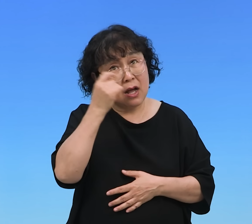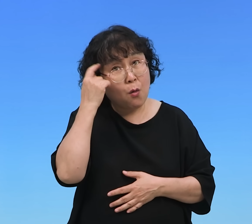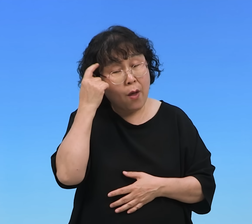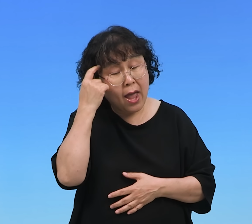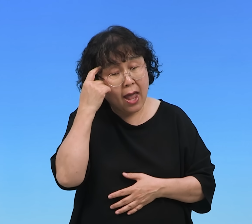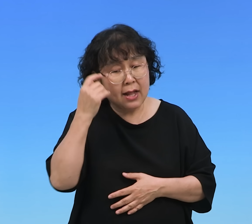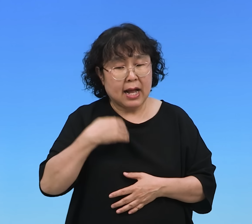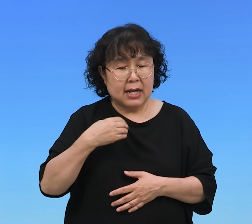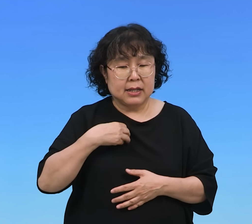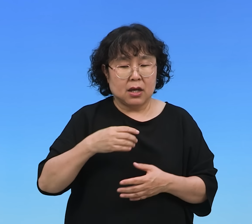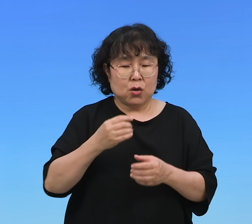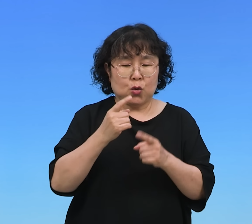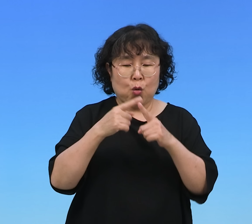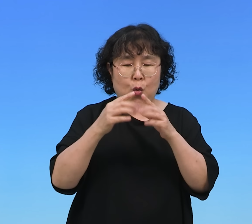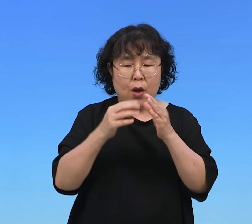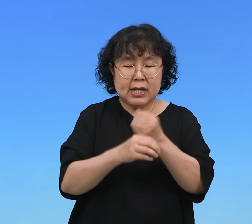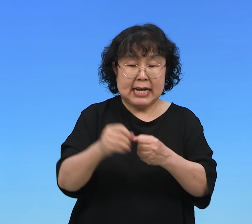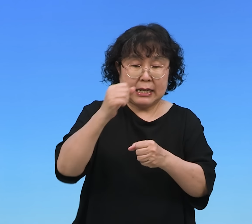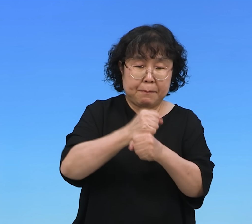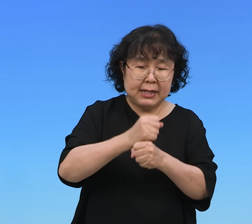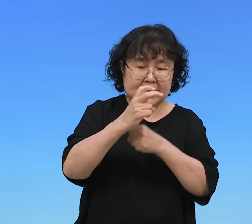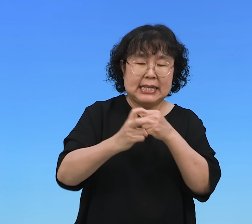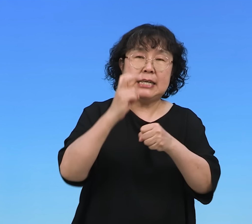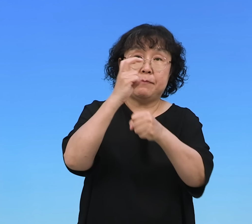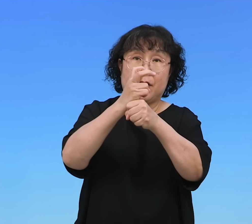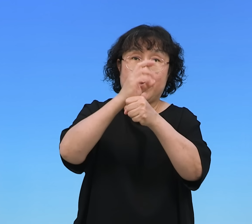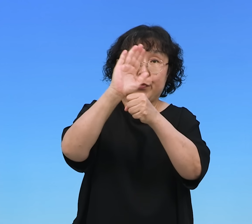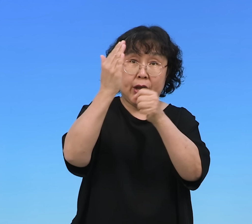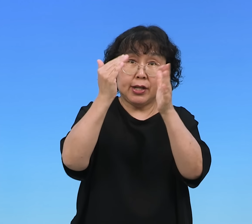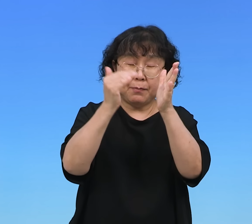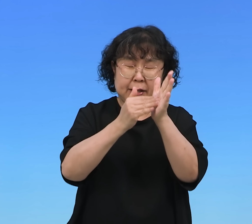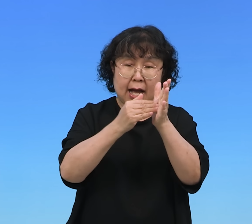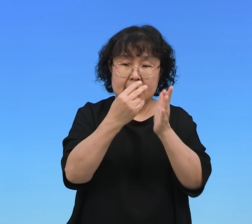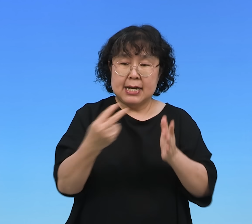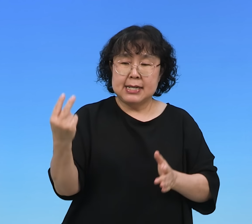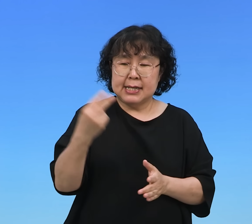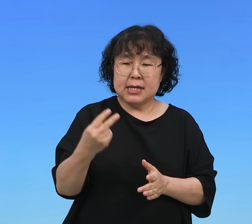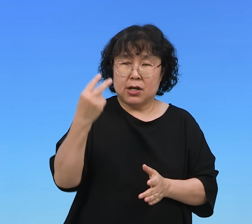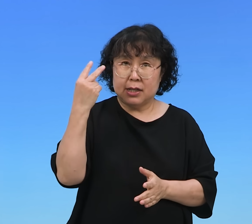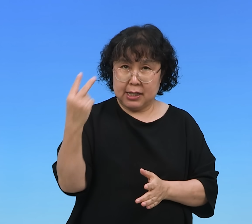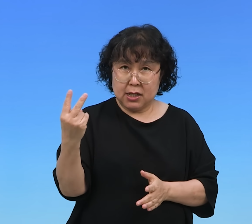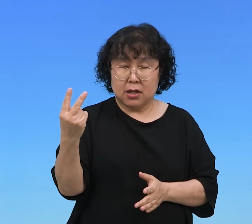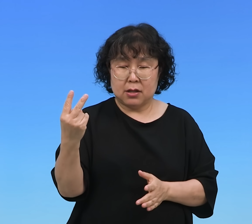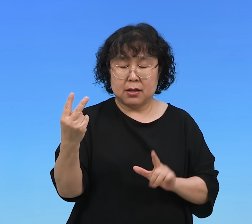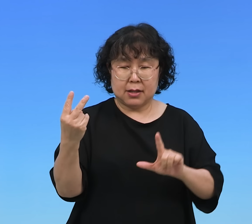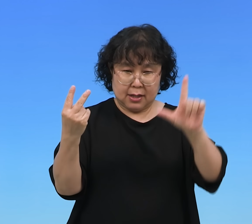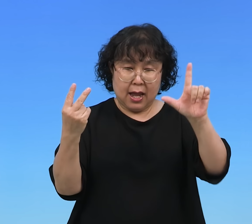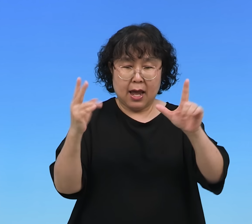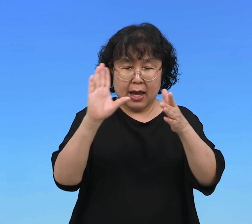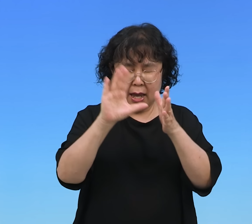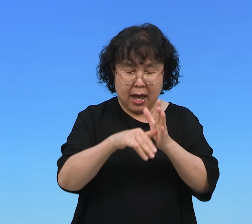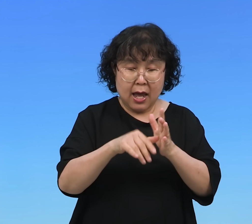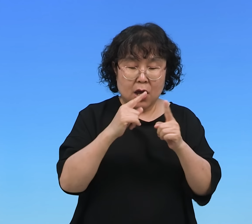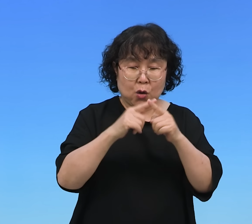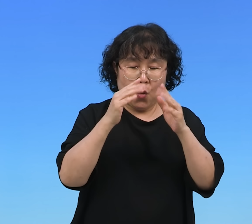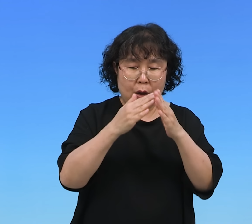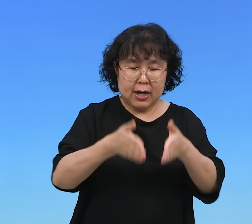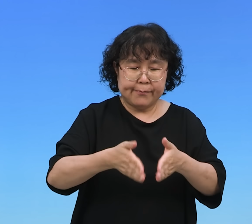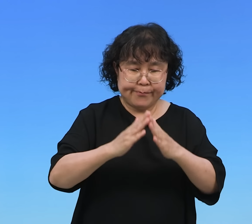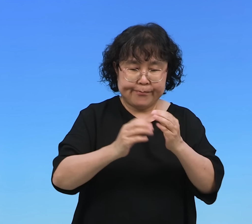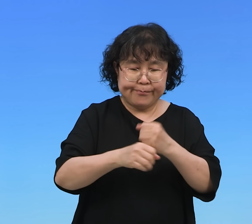창립 20년이 됐잖아요. 처음에 2002년도에 교회를 개척하고 났더니요, 이 교회를